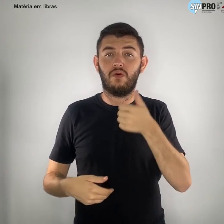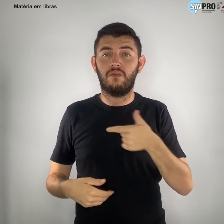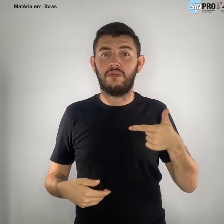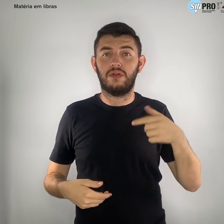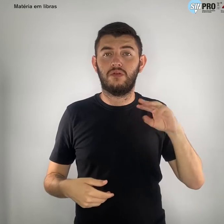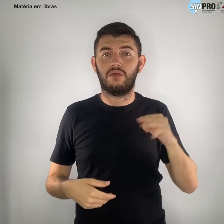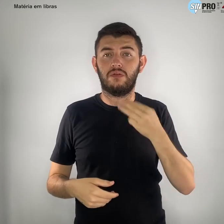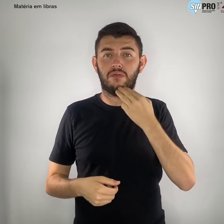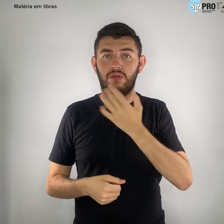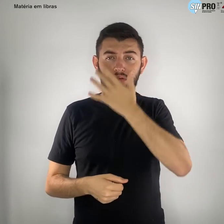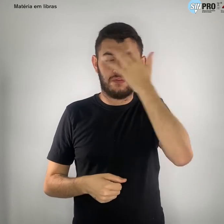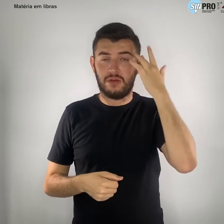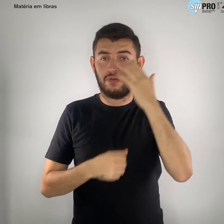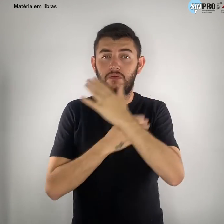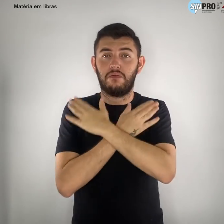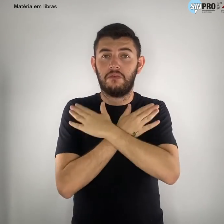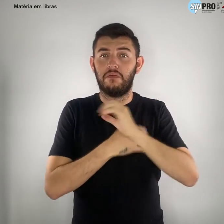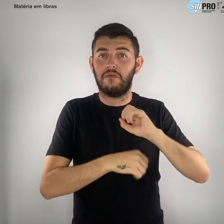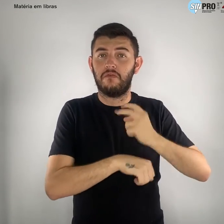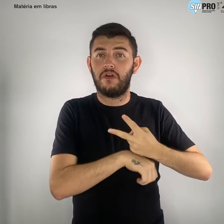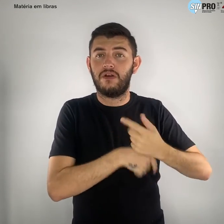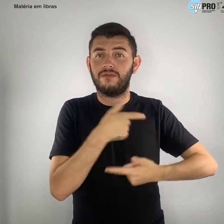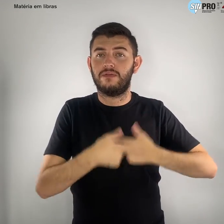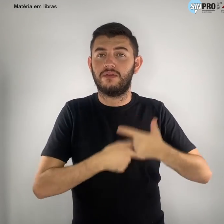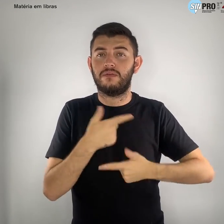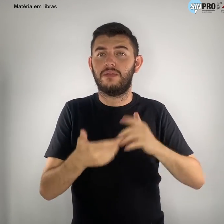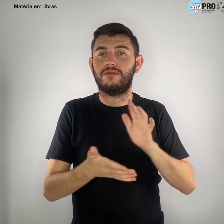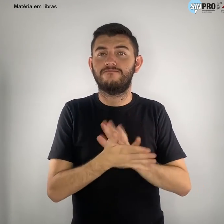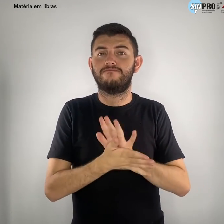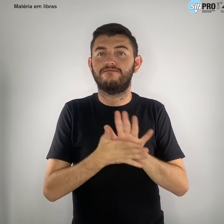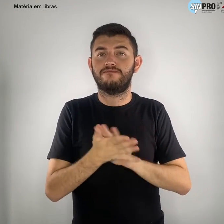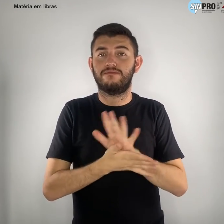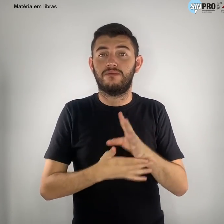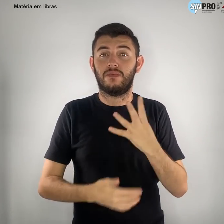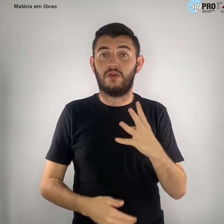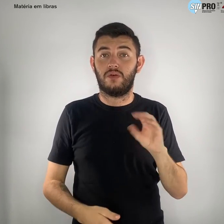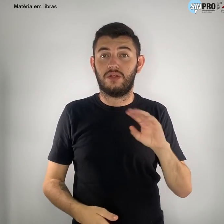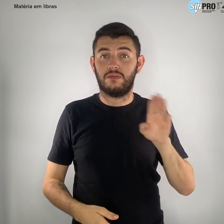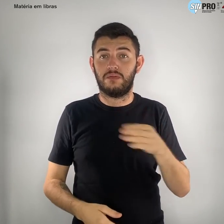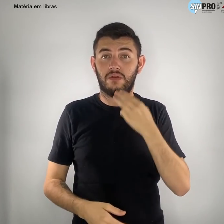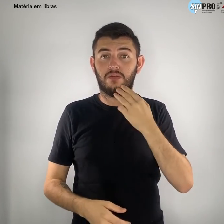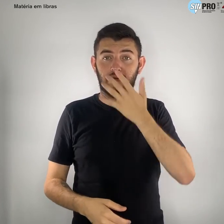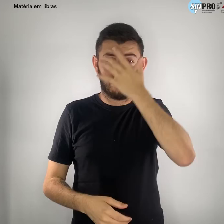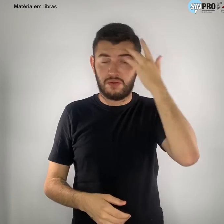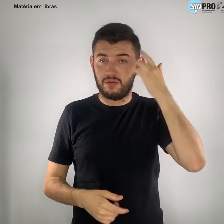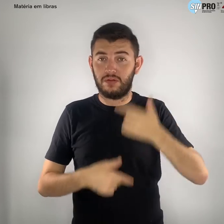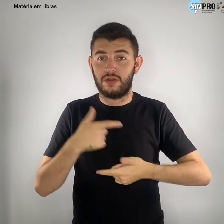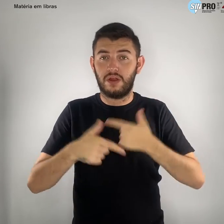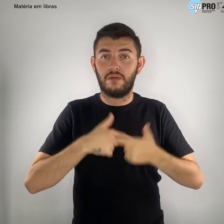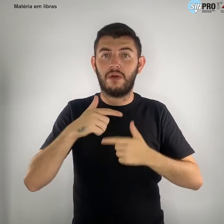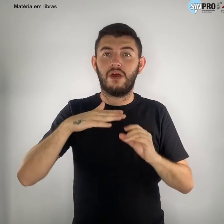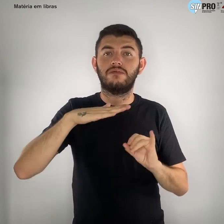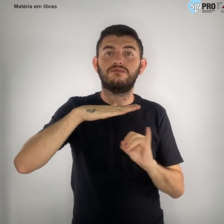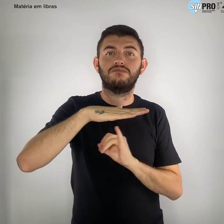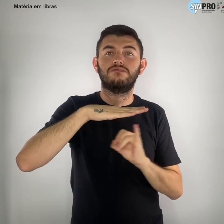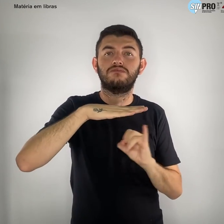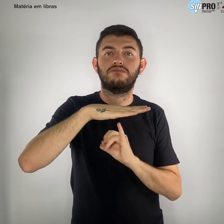pessoas desempregadas, 40 milhões no trabalho informal, outras em várias formas